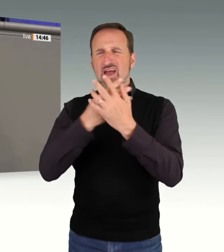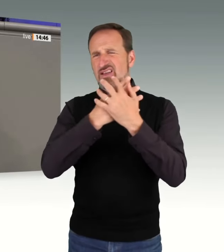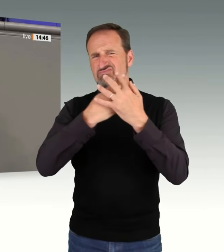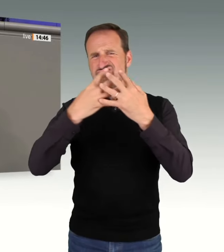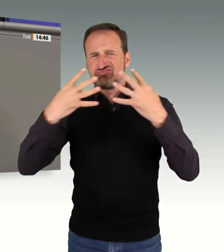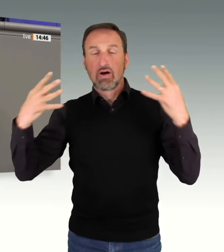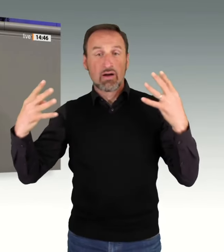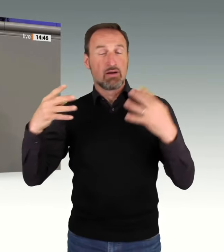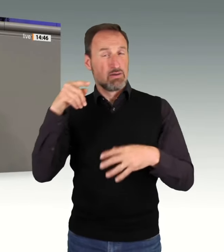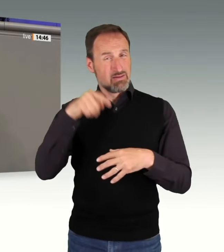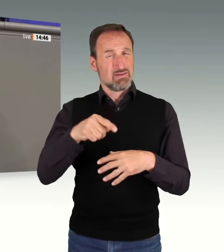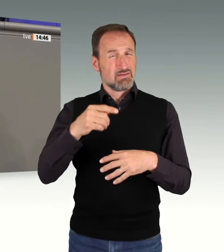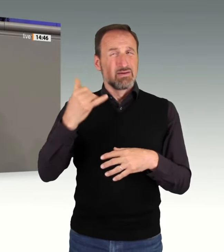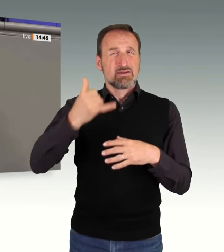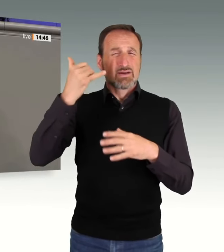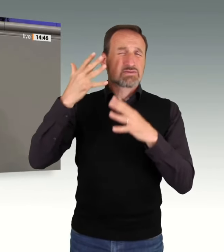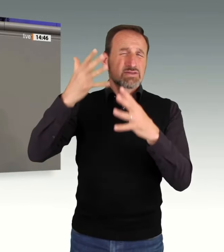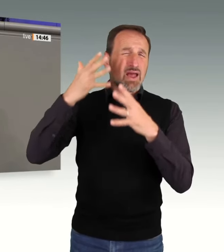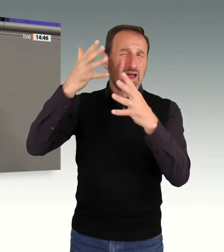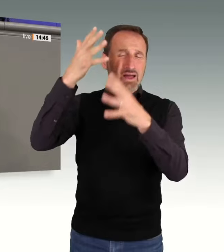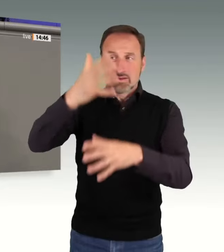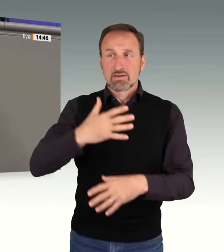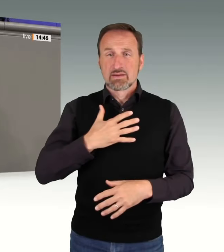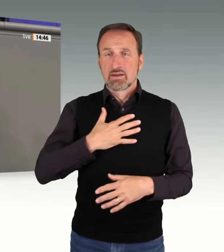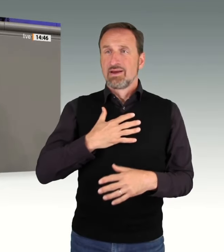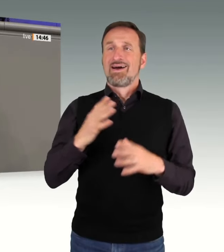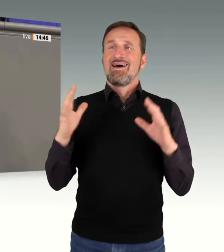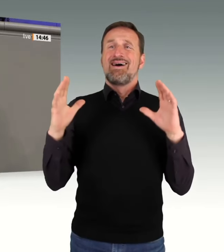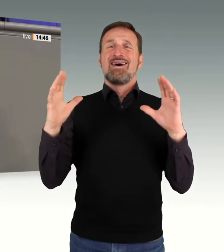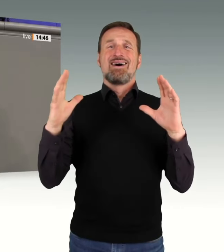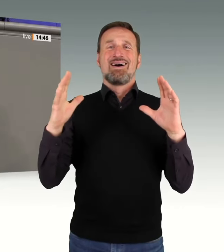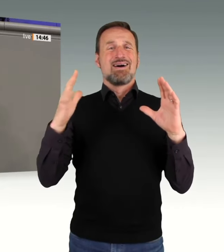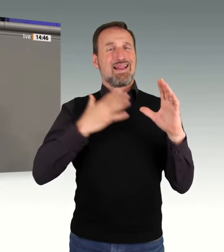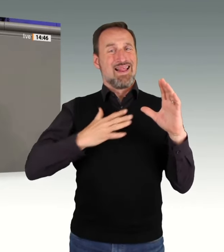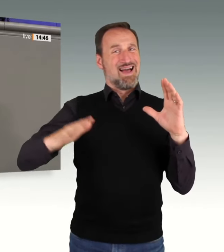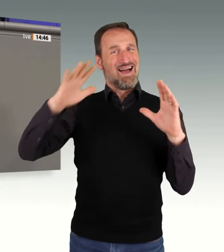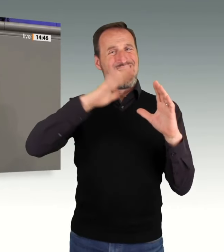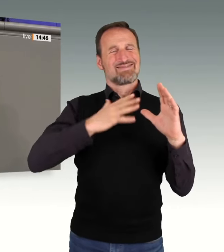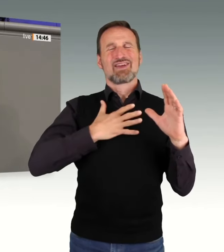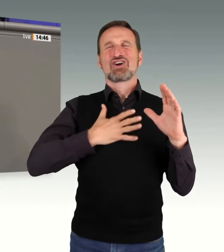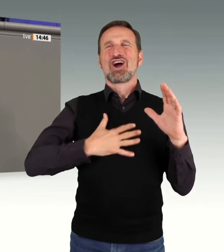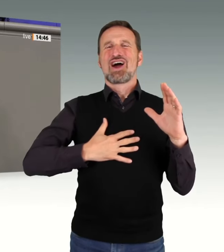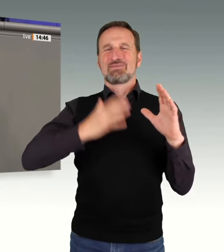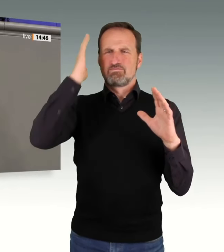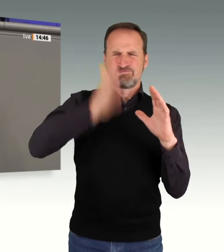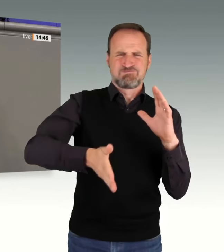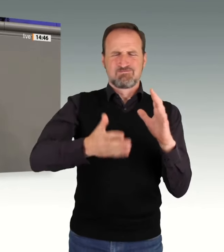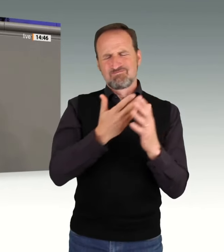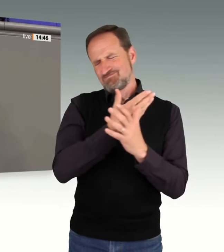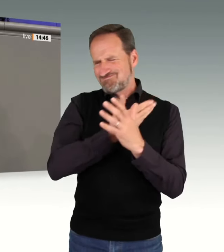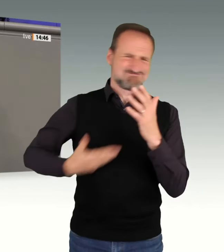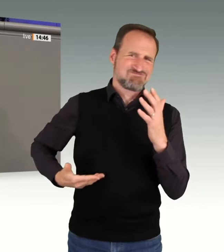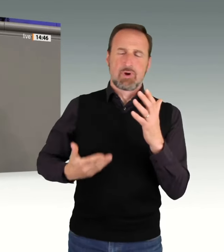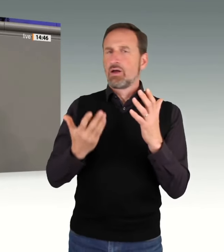Körper zerreißt. Die unterdrückten europäischen Völker hatten niemals Ruhe, wirklich. Und die